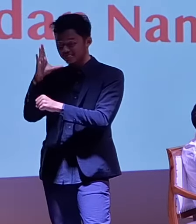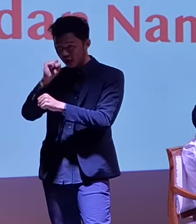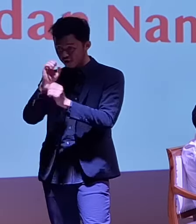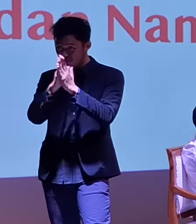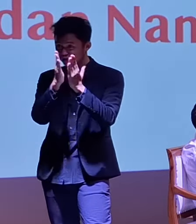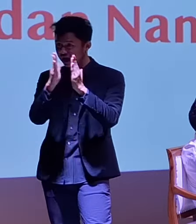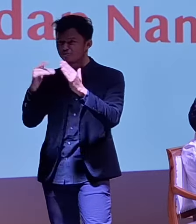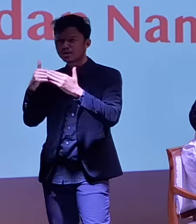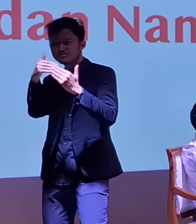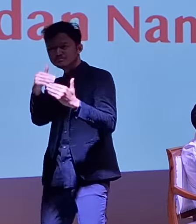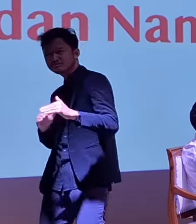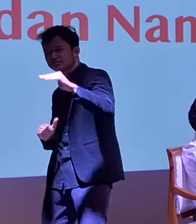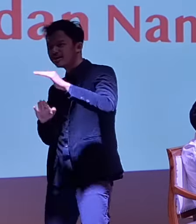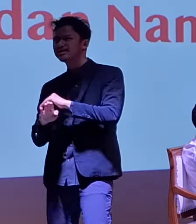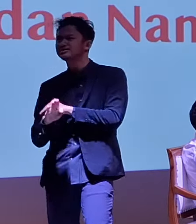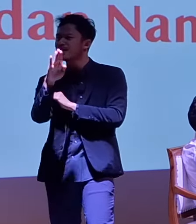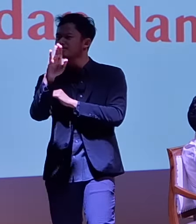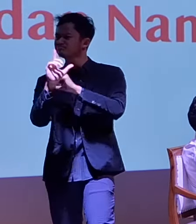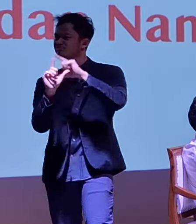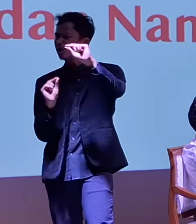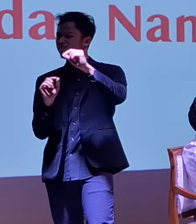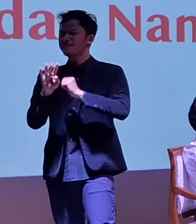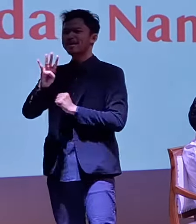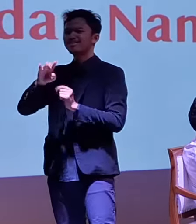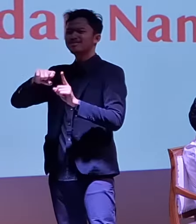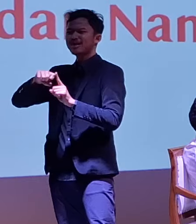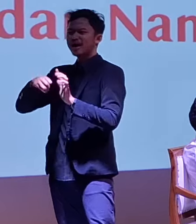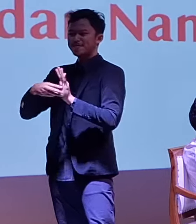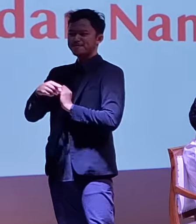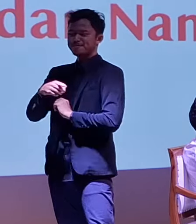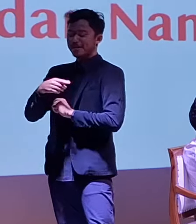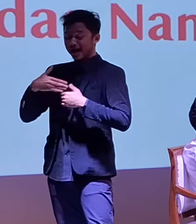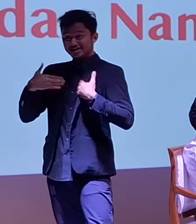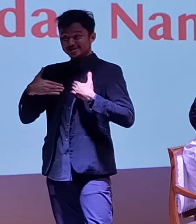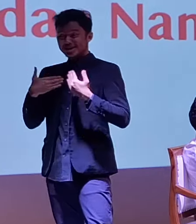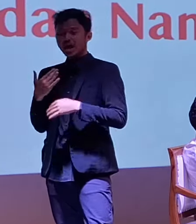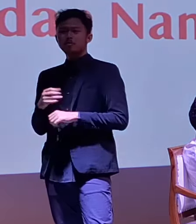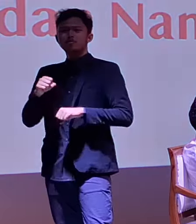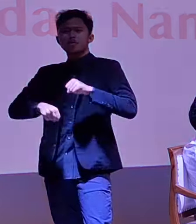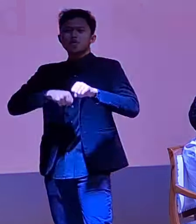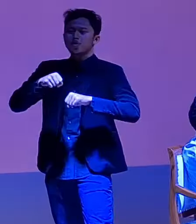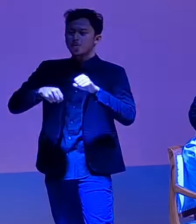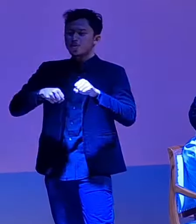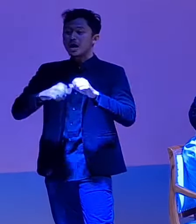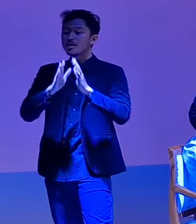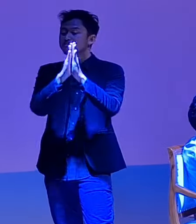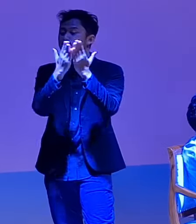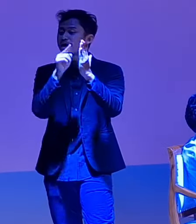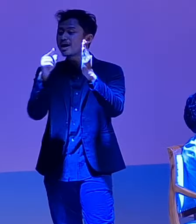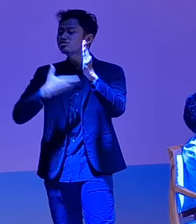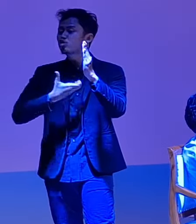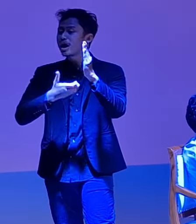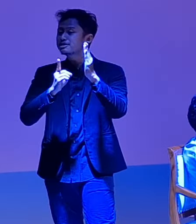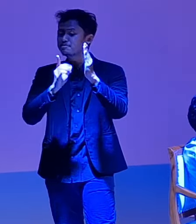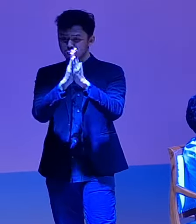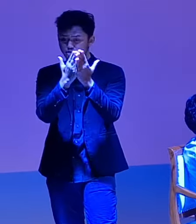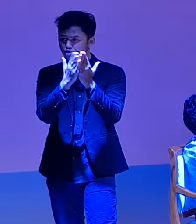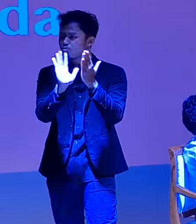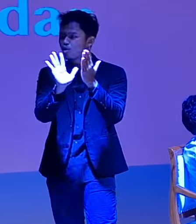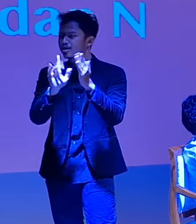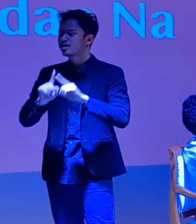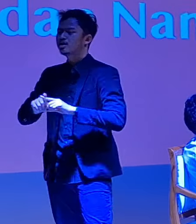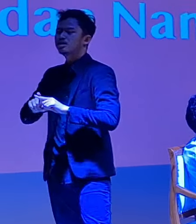4 km lumayan perjalanan itu. Nah, saya senang ke perpustakaan karena boleh naik sepedanya, tapi konsekuensi dari itu